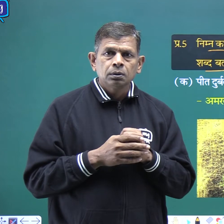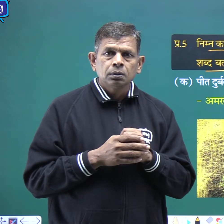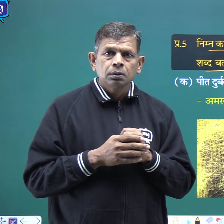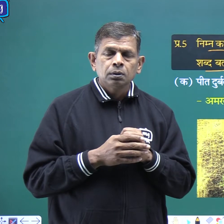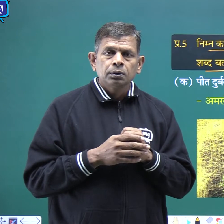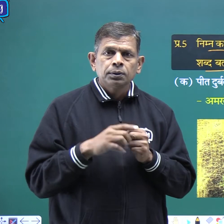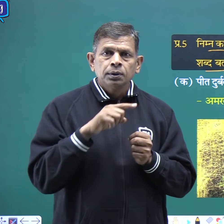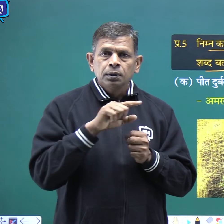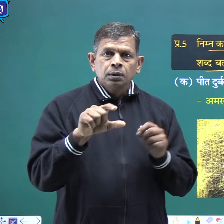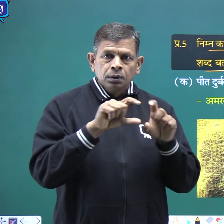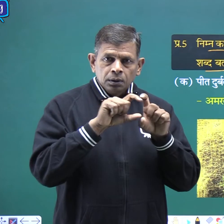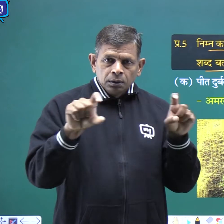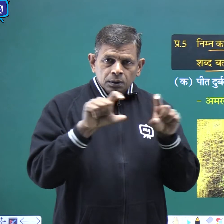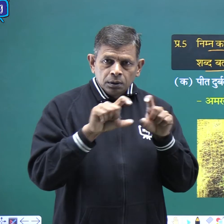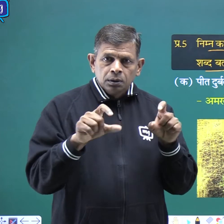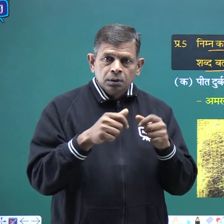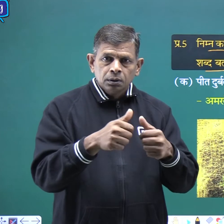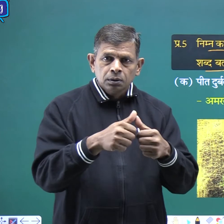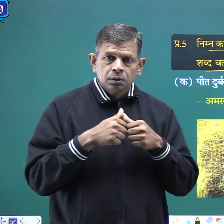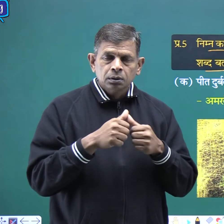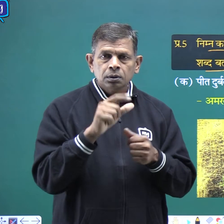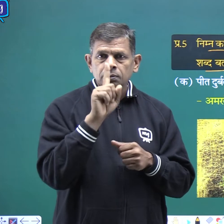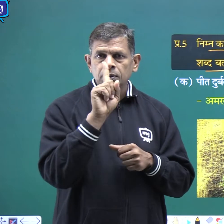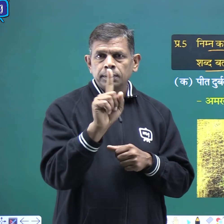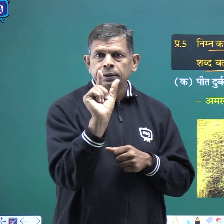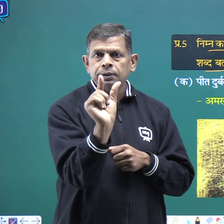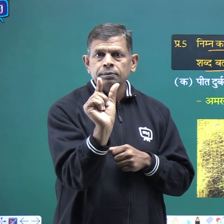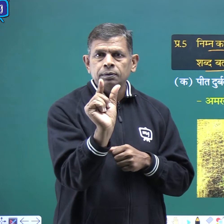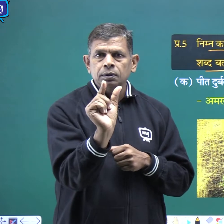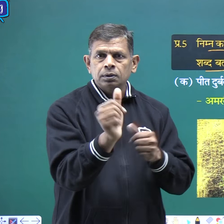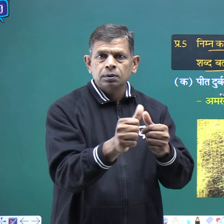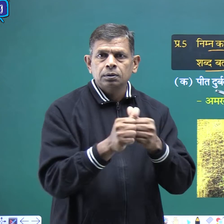इन कथन का उत्तर हमें एक शब्द में देना है।